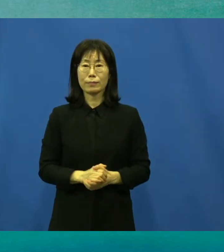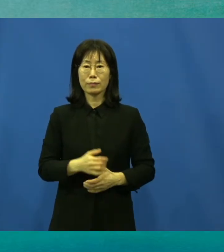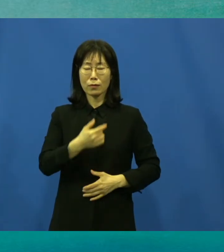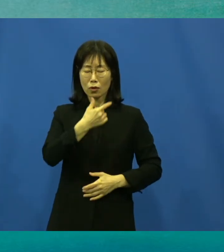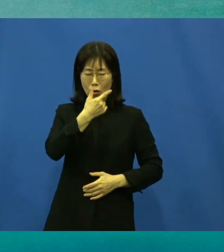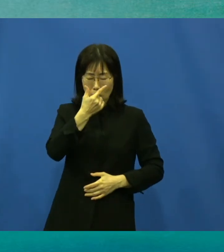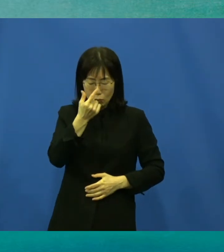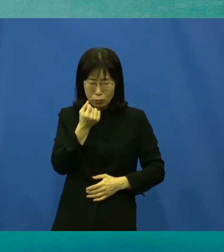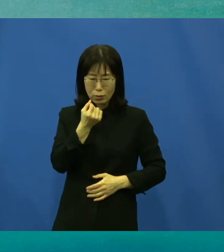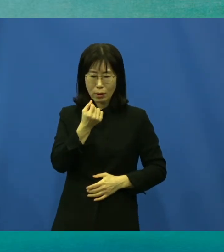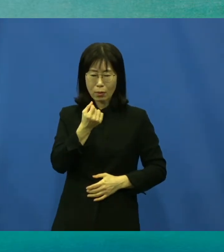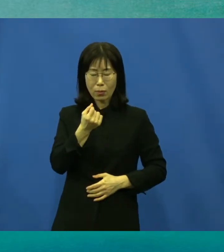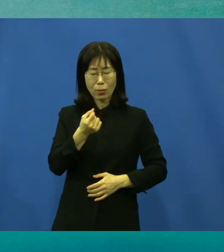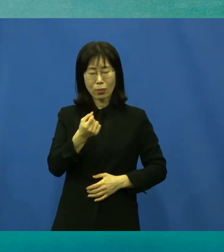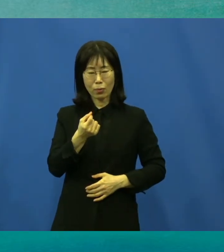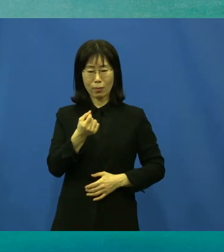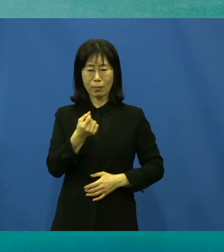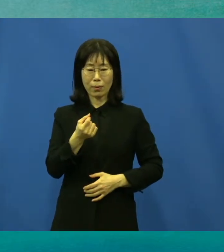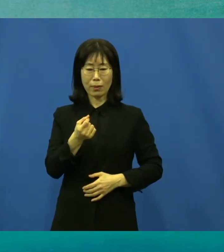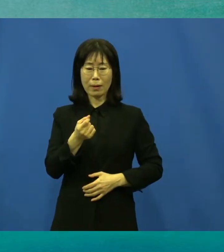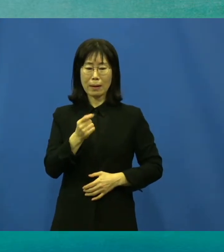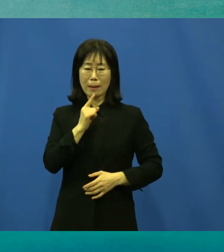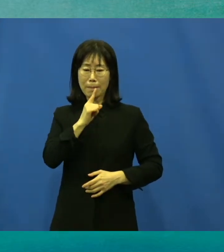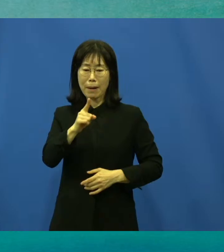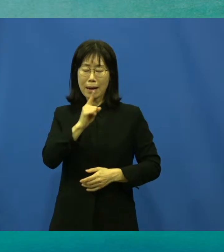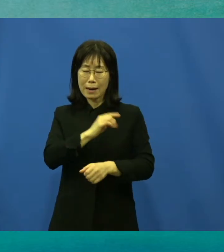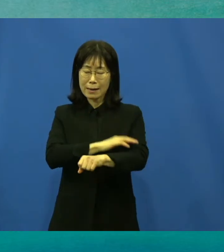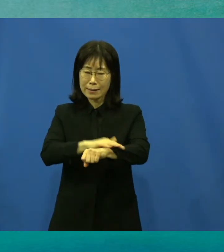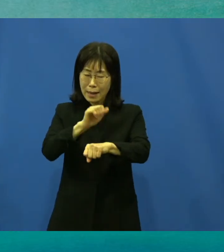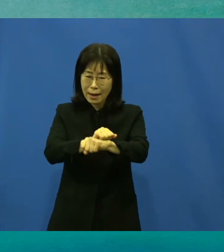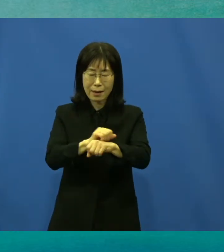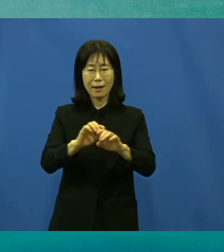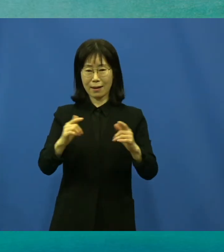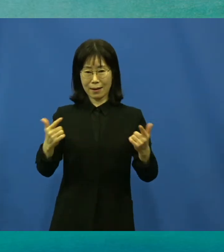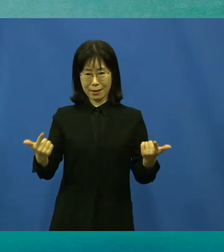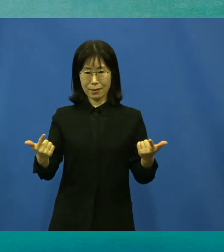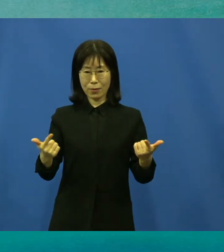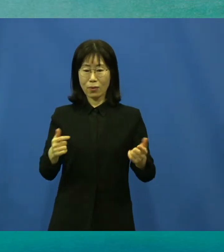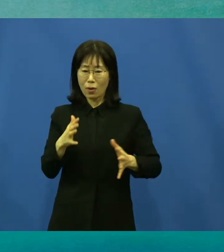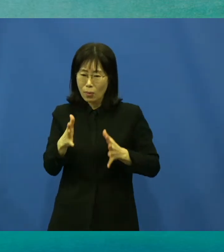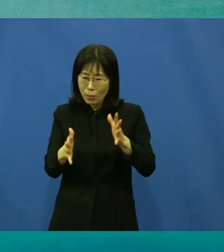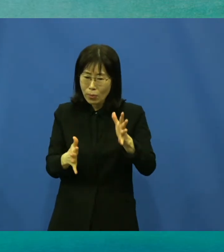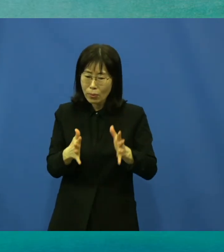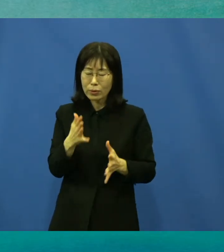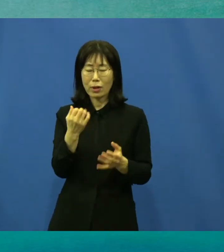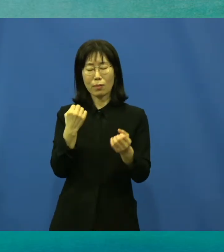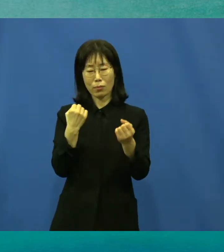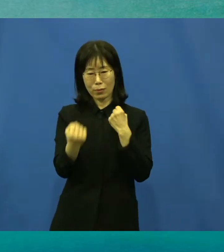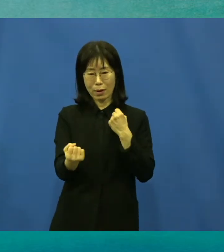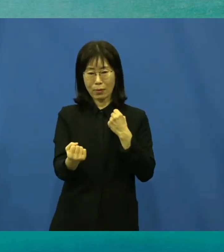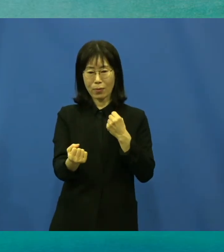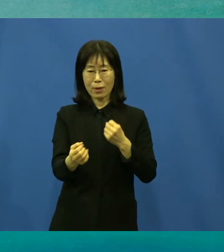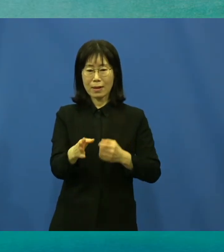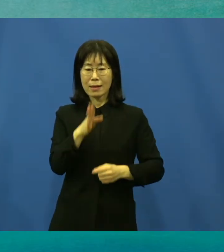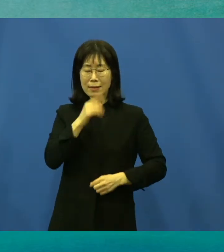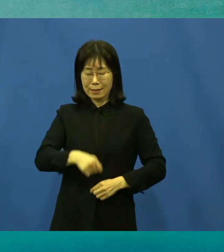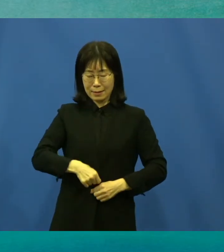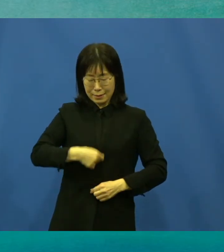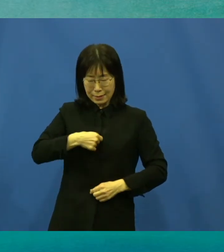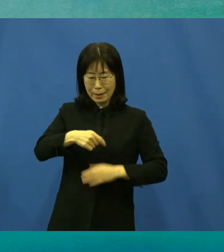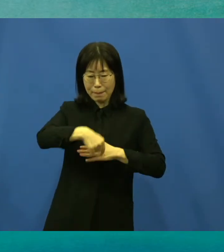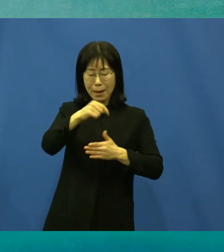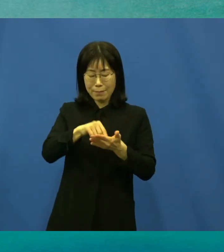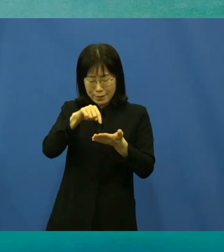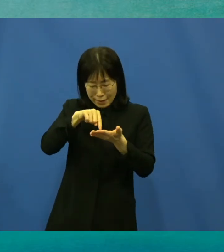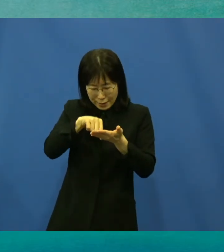논리가 좀 안 맞는 것 같아도, 문맥이 안 맞는 것 같아도 정직한 기도, 그게 기도입니다. 그리고 그